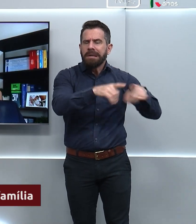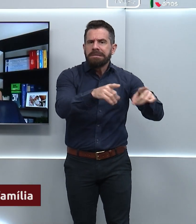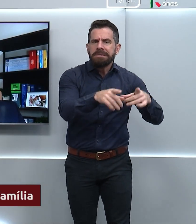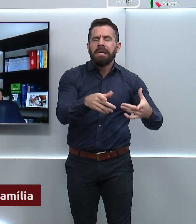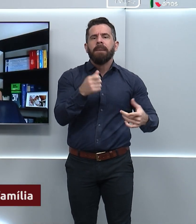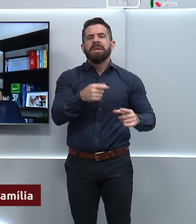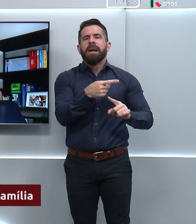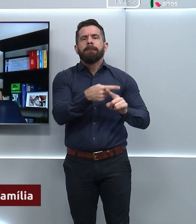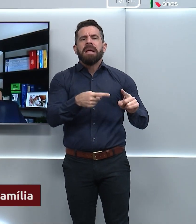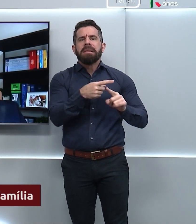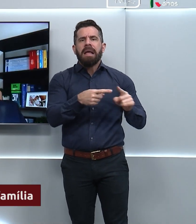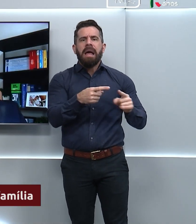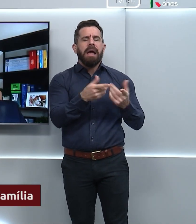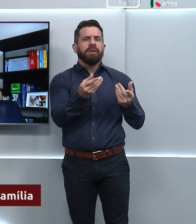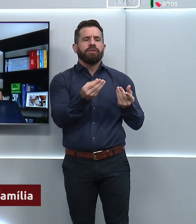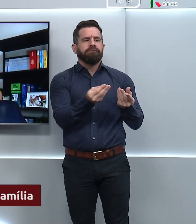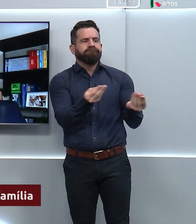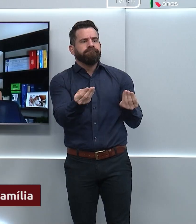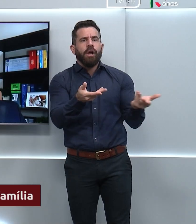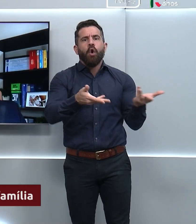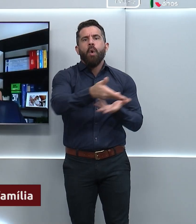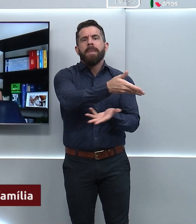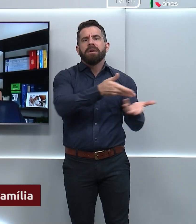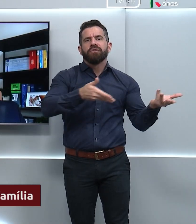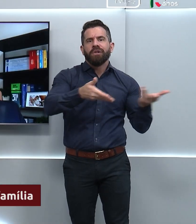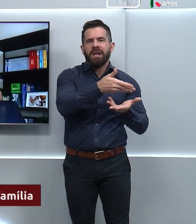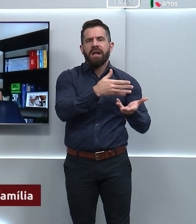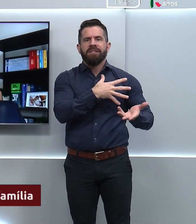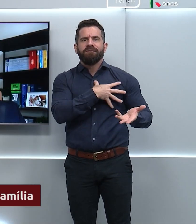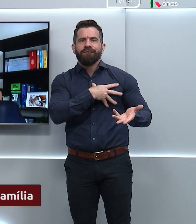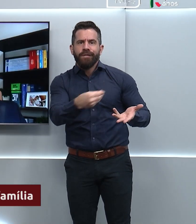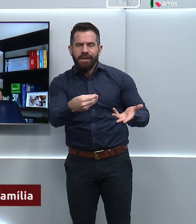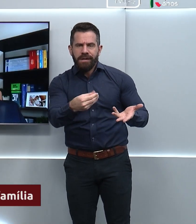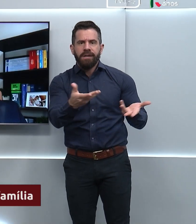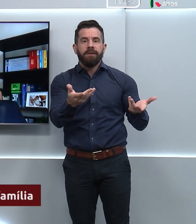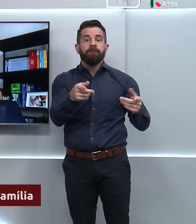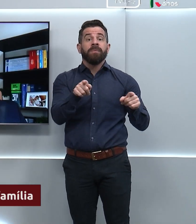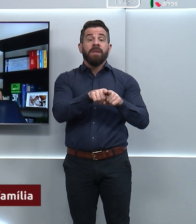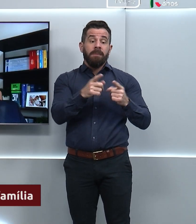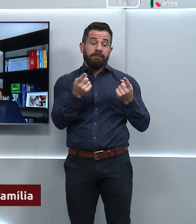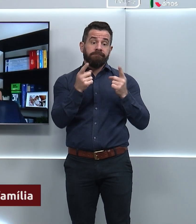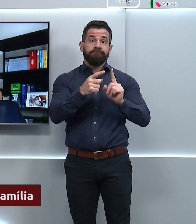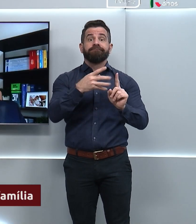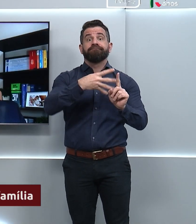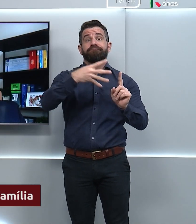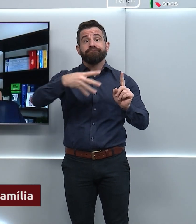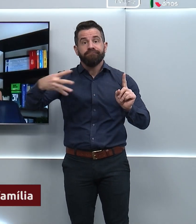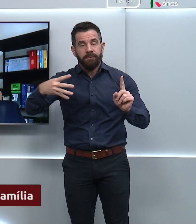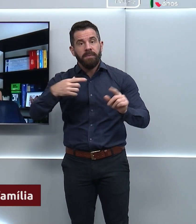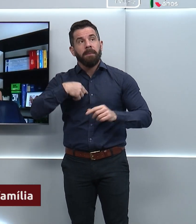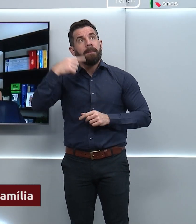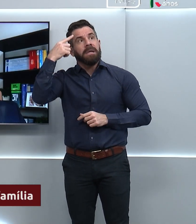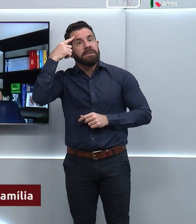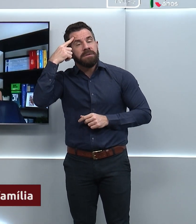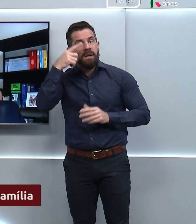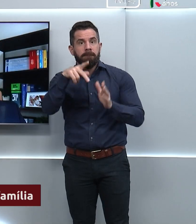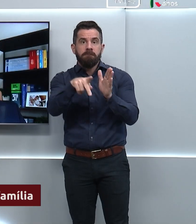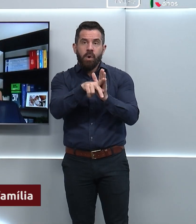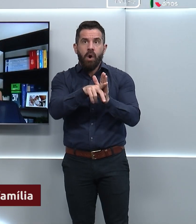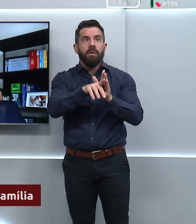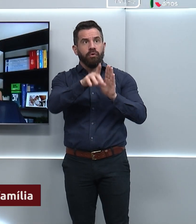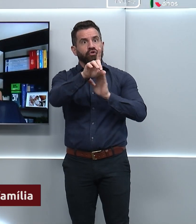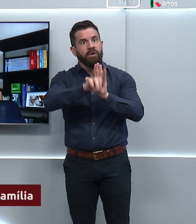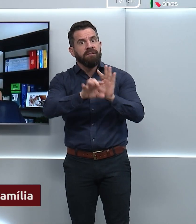filhos, pessoas de mesmo sexo que agora têm a união reconhecida e que também tem que pensar muitas vezes, em questões de direito da